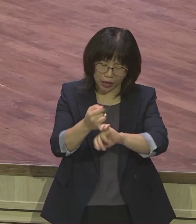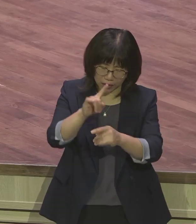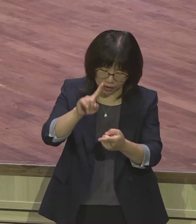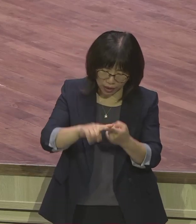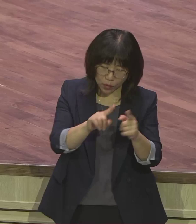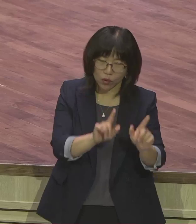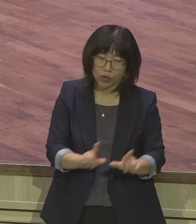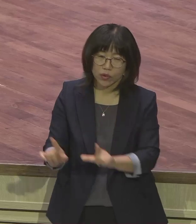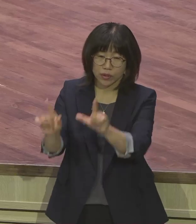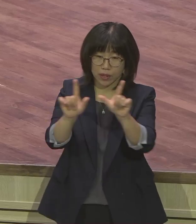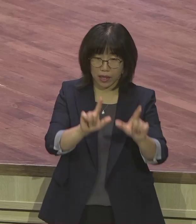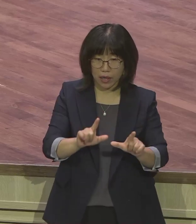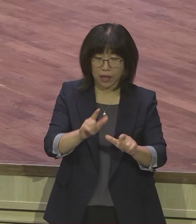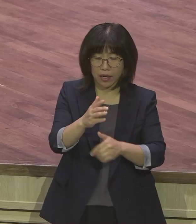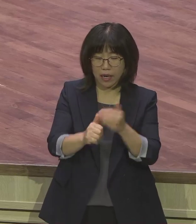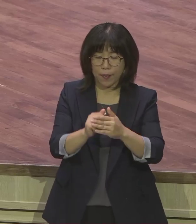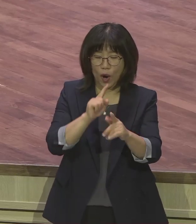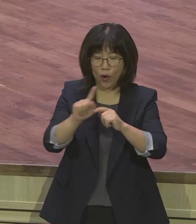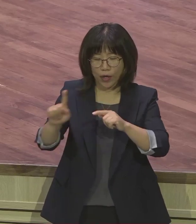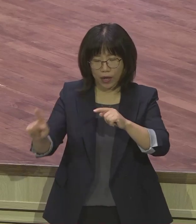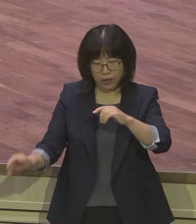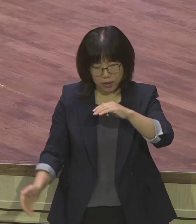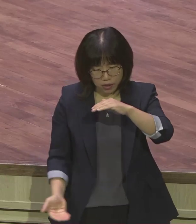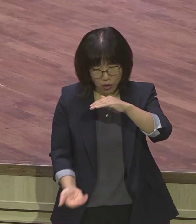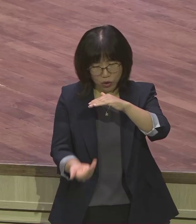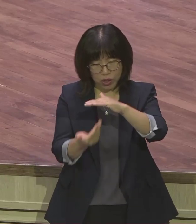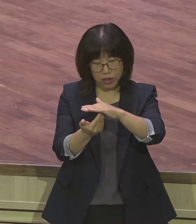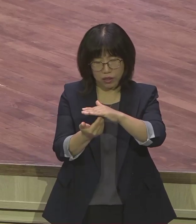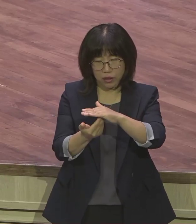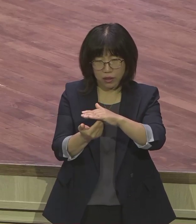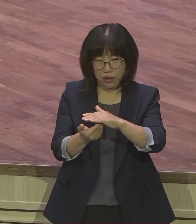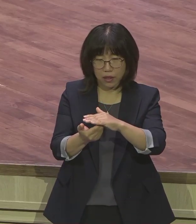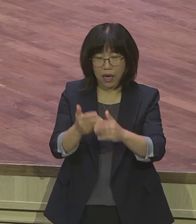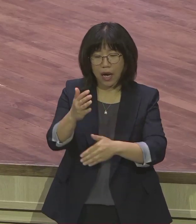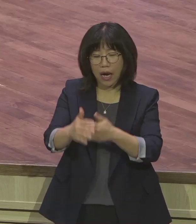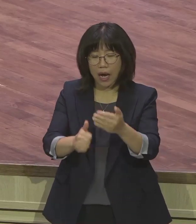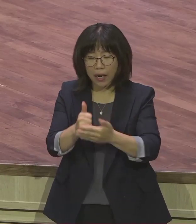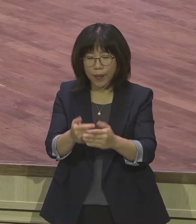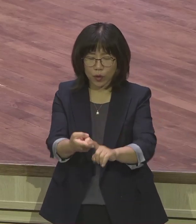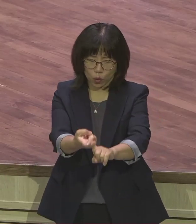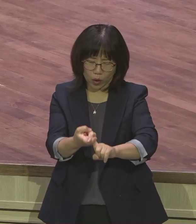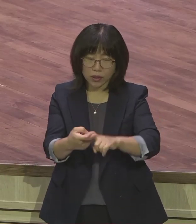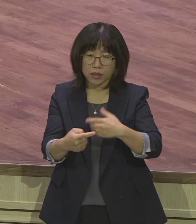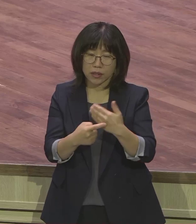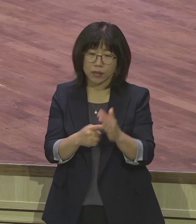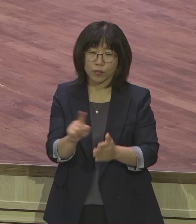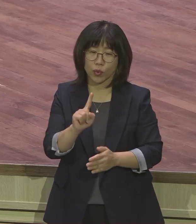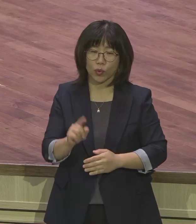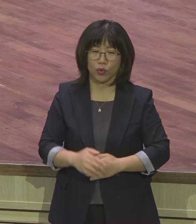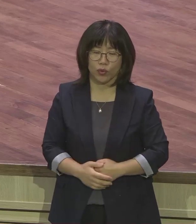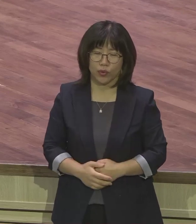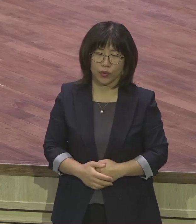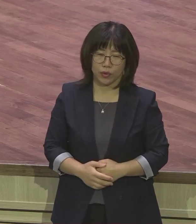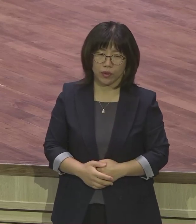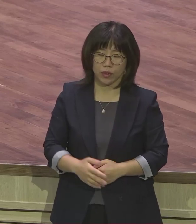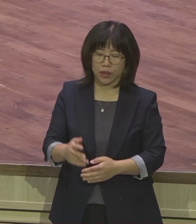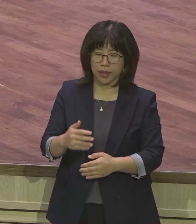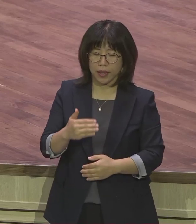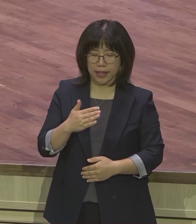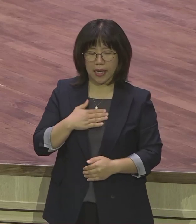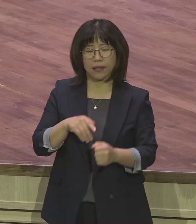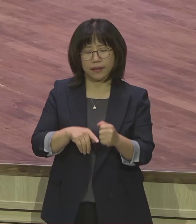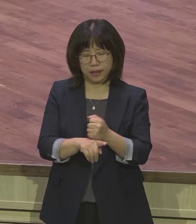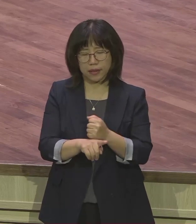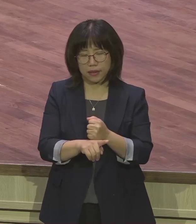하나님의 언약 성취에 신실하기 때문에 하나는 다른데 관심이 없어요. 오직 요하의 뜻만이